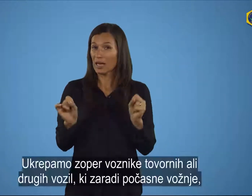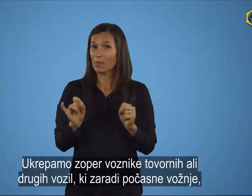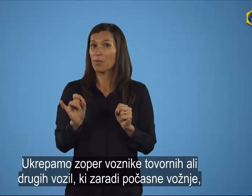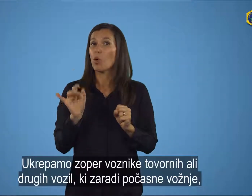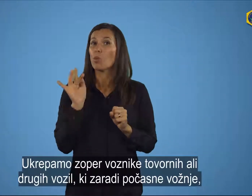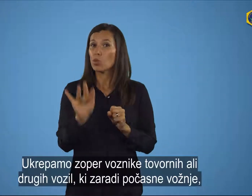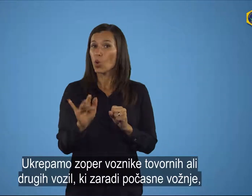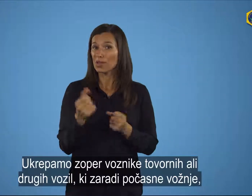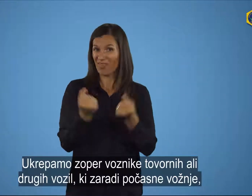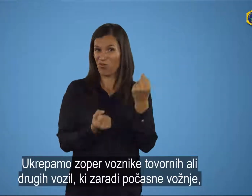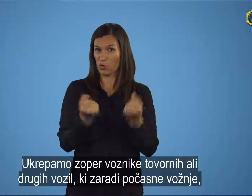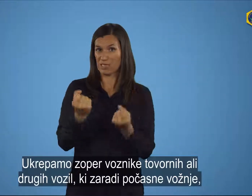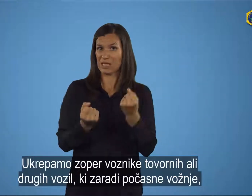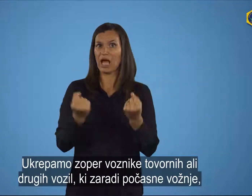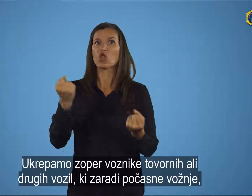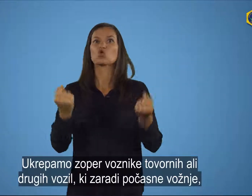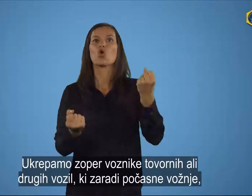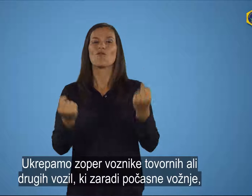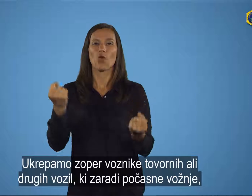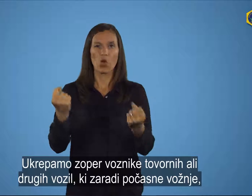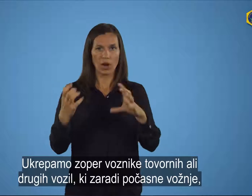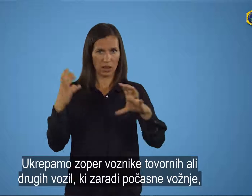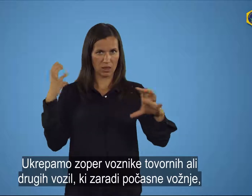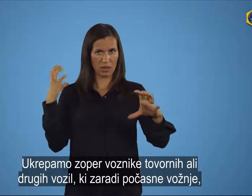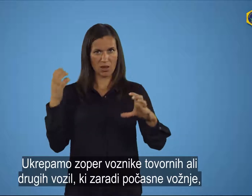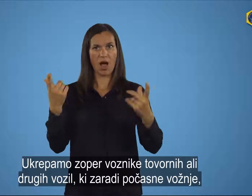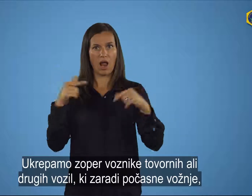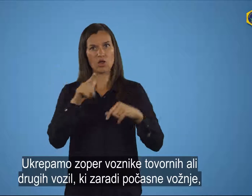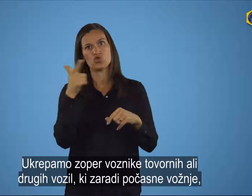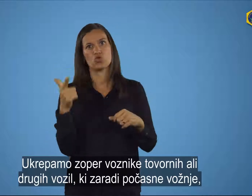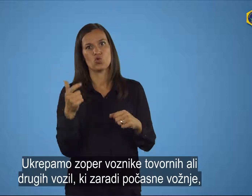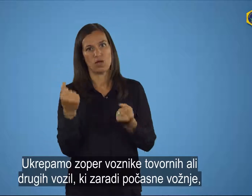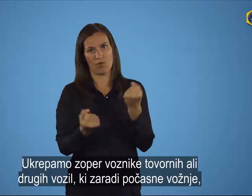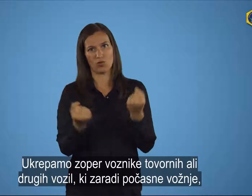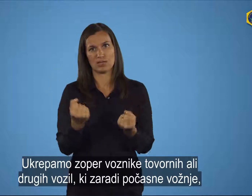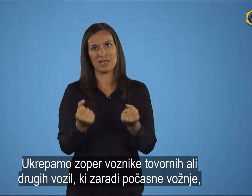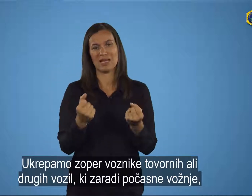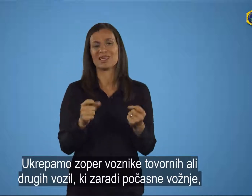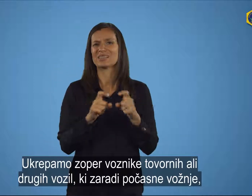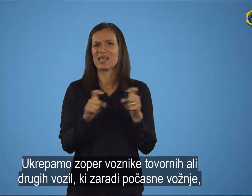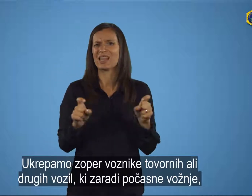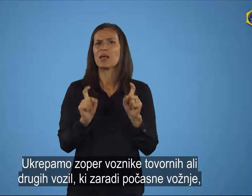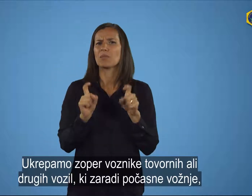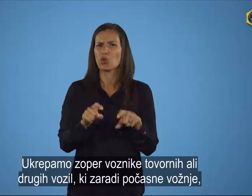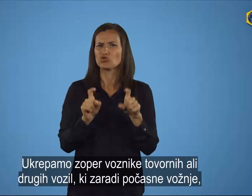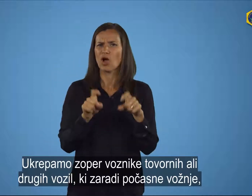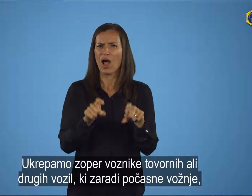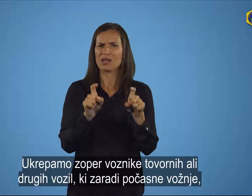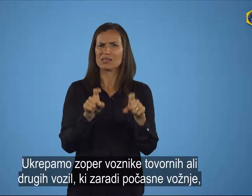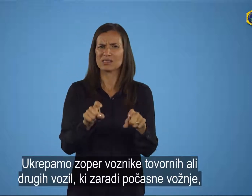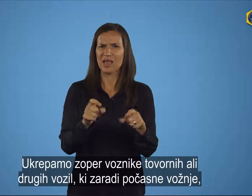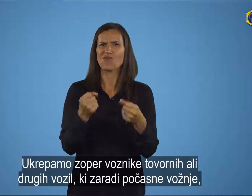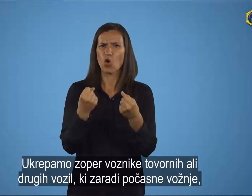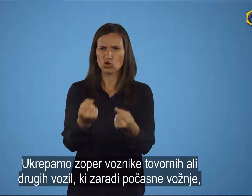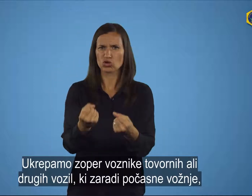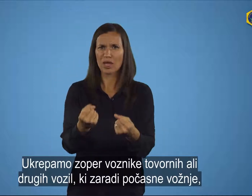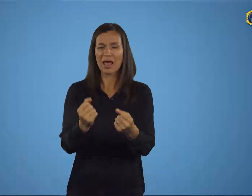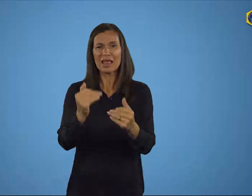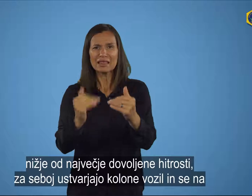Ukrepamo zoper voznike tovornih ali drugih vozil, ki zaradi počasne vožnje, nižje od največje dovoljene hitrosti, za